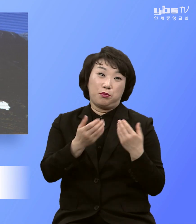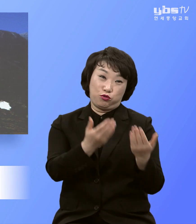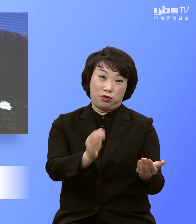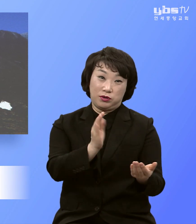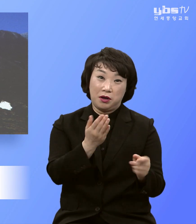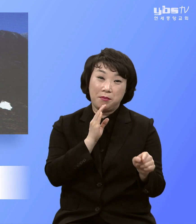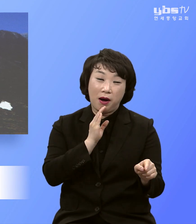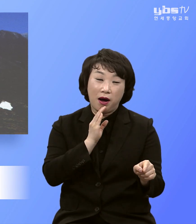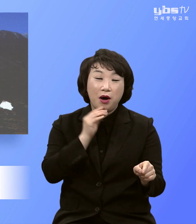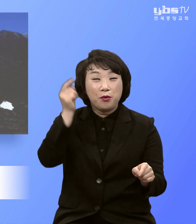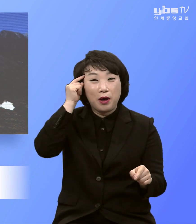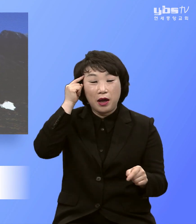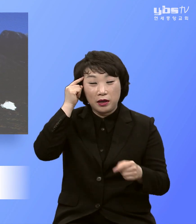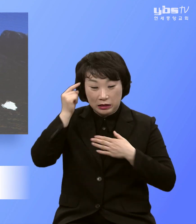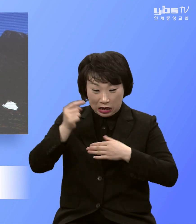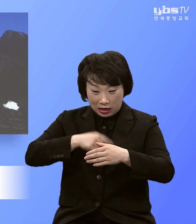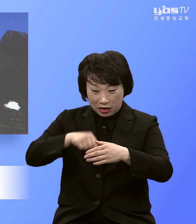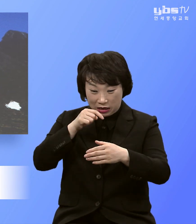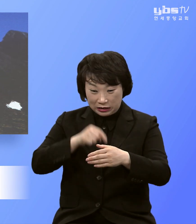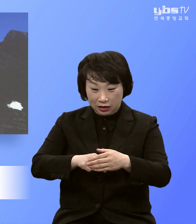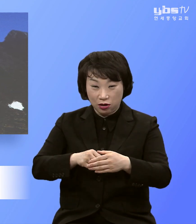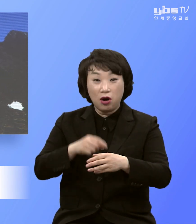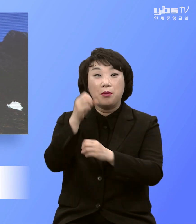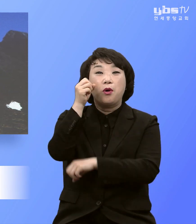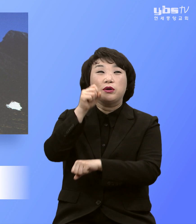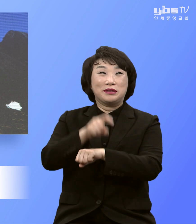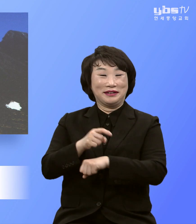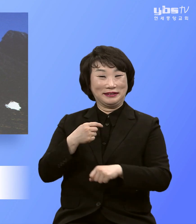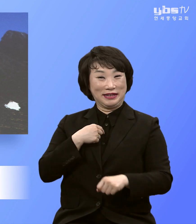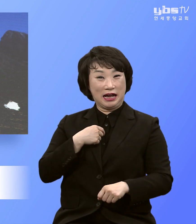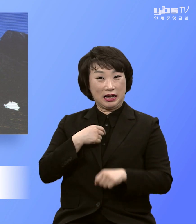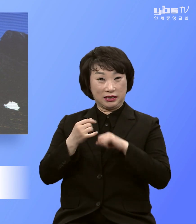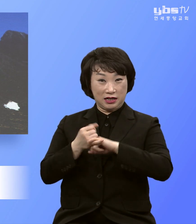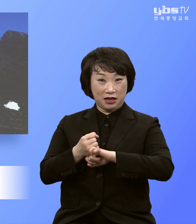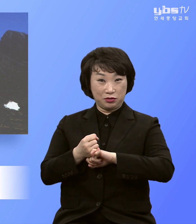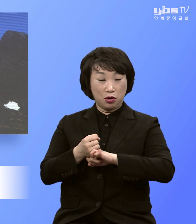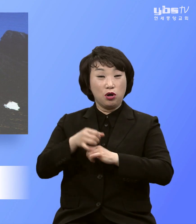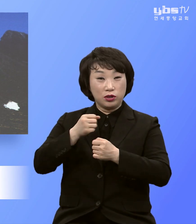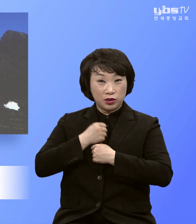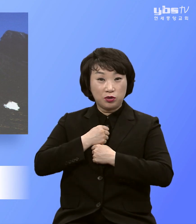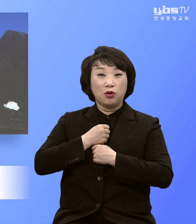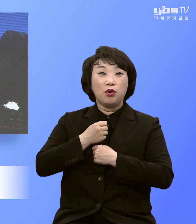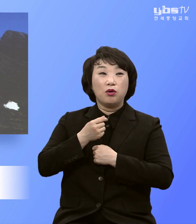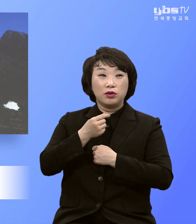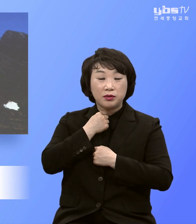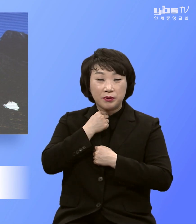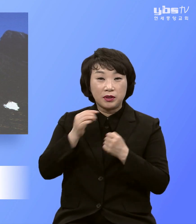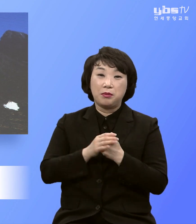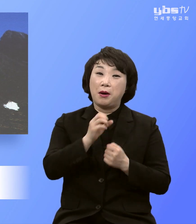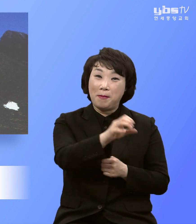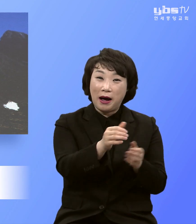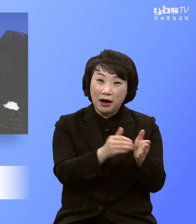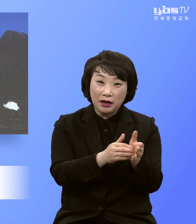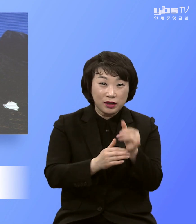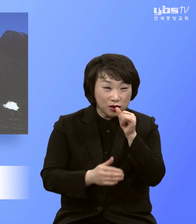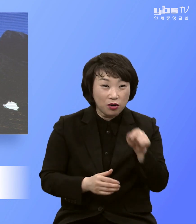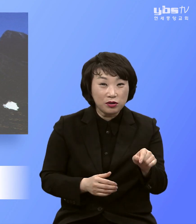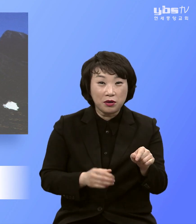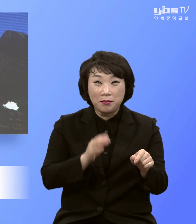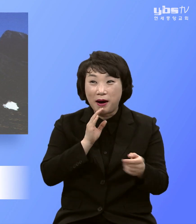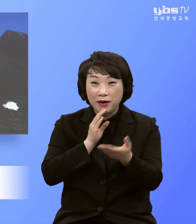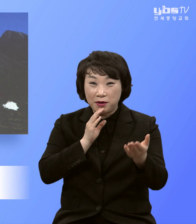뭐냐, 내 속에서 본성에서 약속을 지키려고 한 것이기 때문에